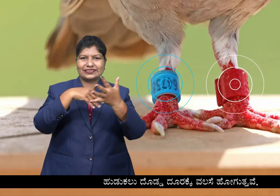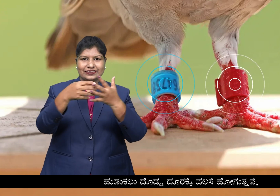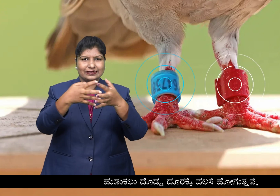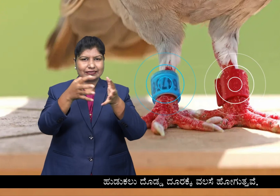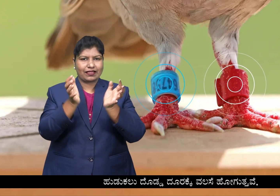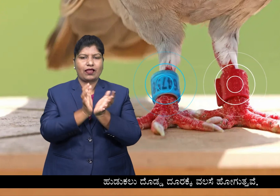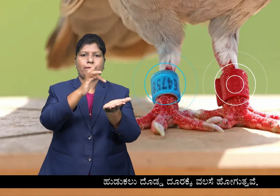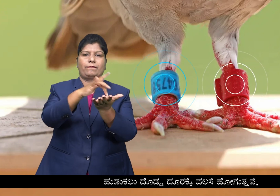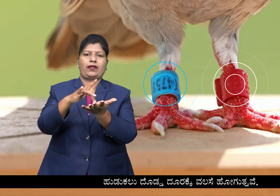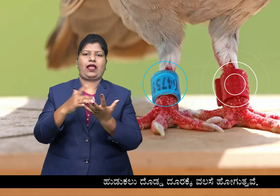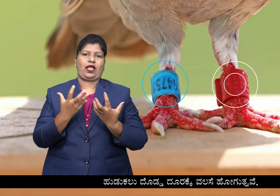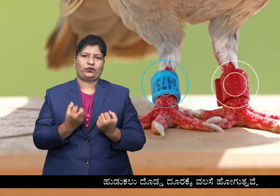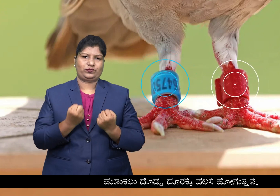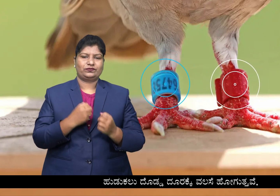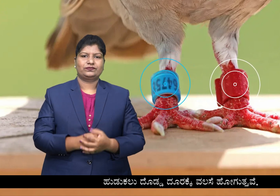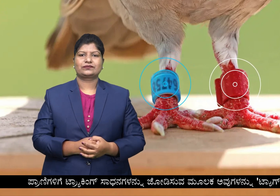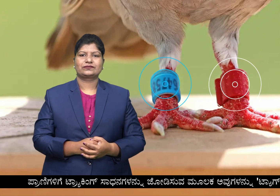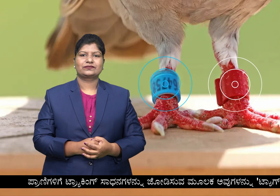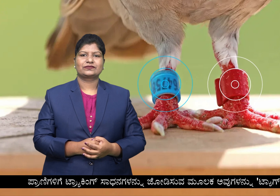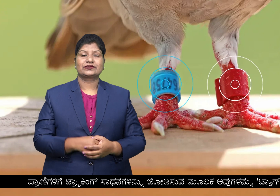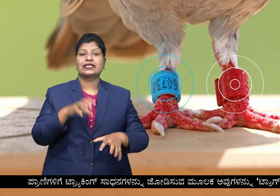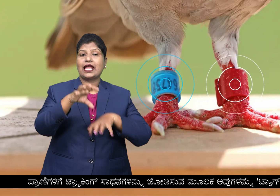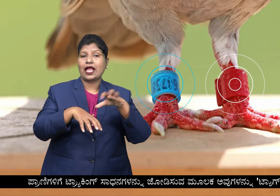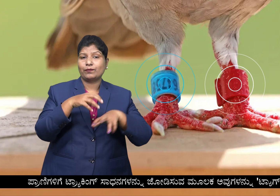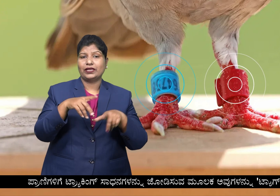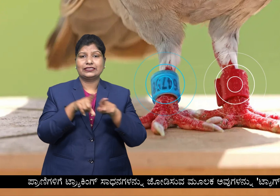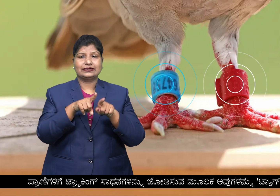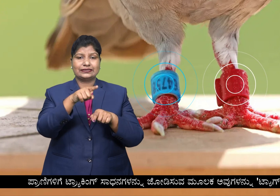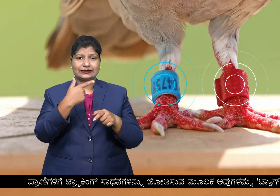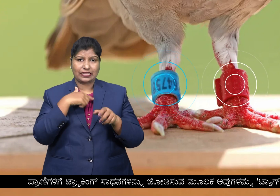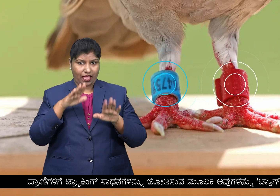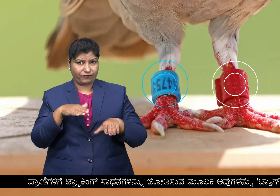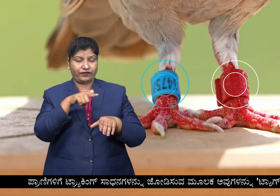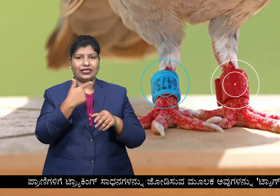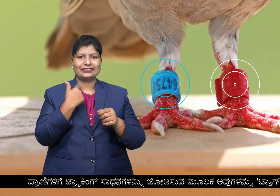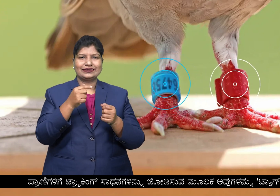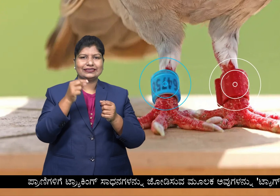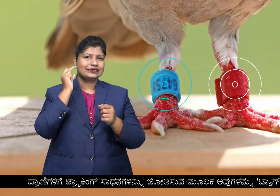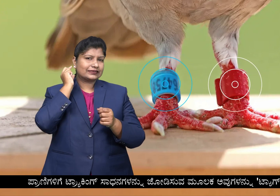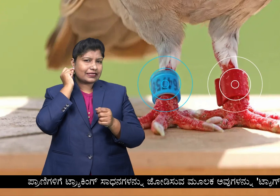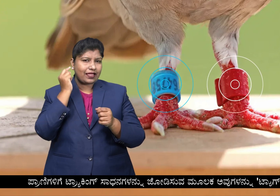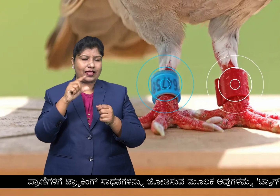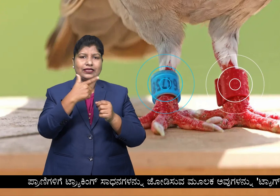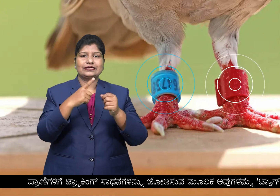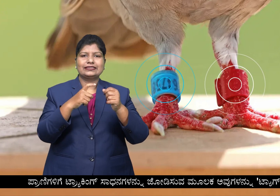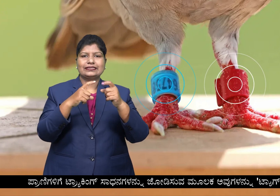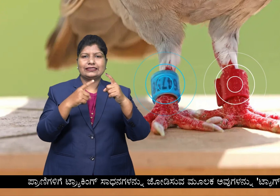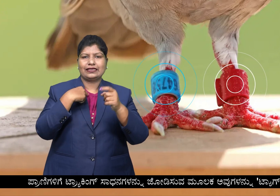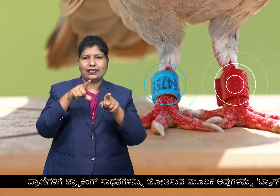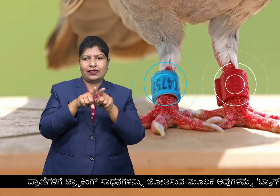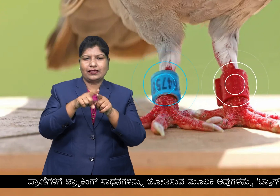ಹುಡುಕಲು ದೊಡ್ಡ ದೂರಕ್ಕೆ ವಲಸೆ ಹೋಗುತ್ತವೆ. ಪ್ರಾಣಿಗಳಿಗೆ ಟ್ರ್ಯಾಕಿಂಗ್ ಸಾಧನಗಳನ್ನ ಜೋಡಿಸುವ ಮೂಲಕ ಅವುಗಳನ್ನ ಟ್ಯಾಗ್